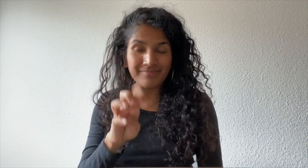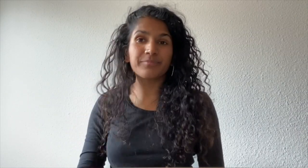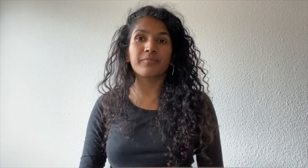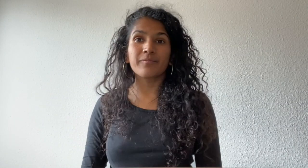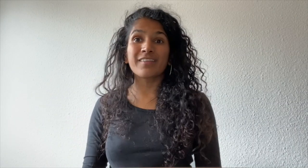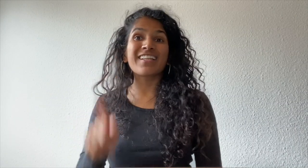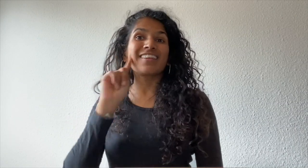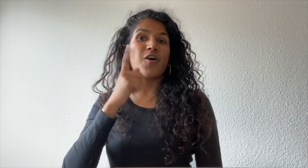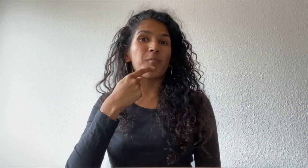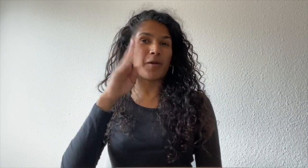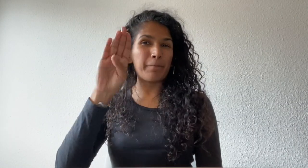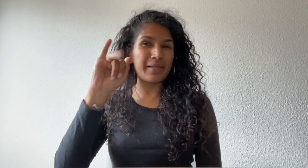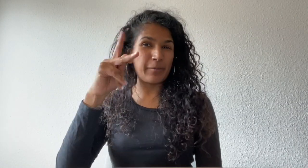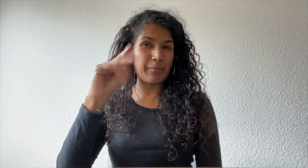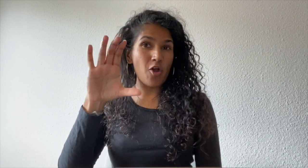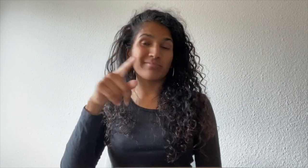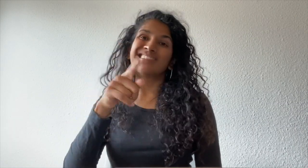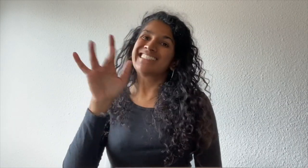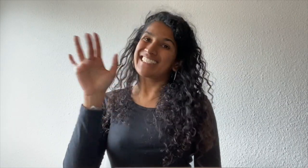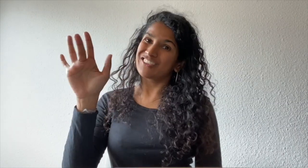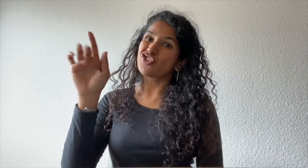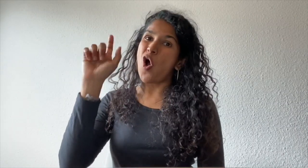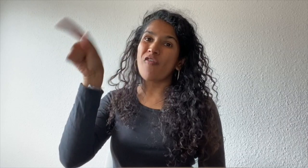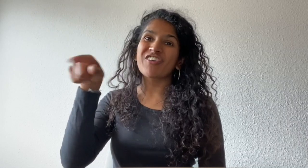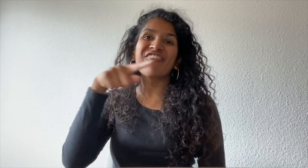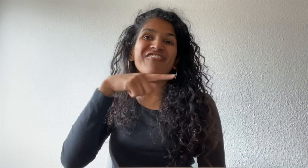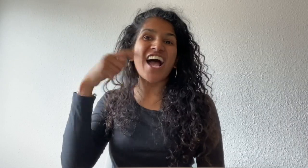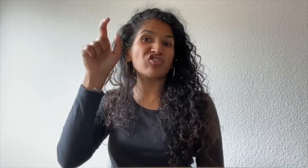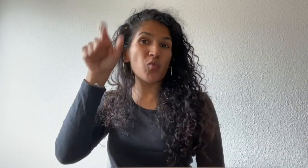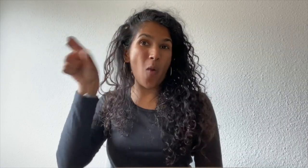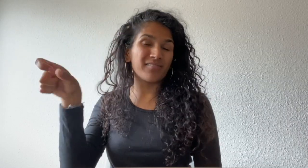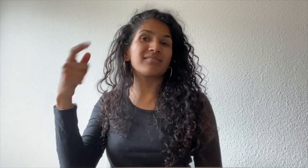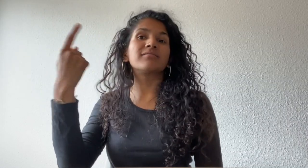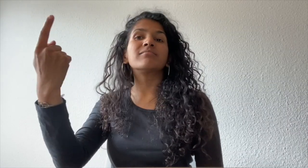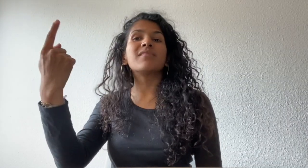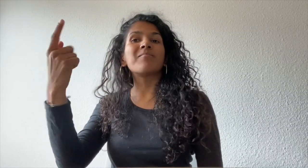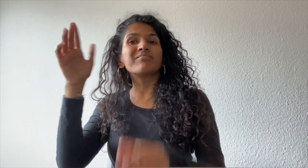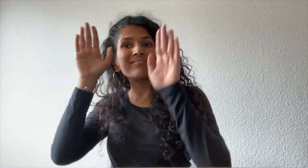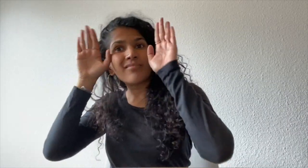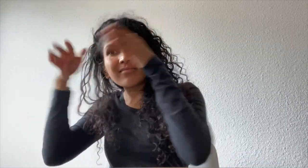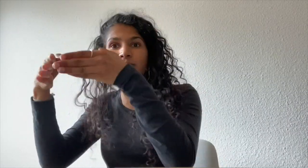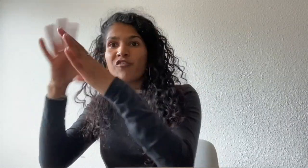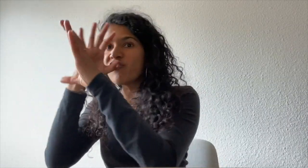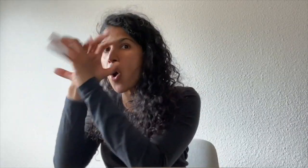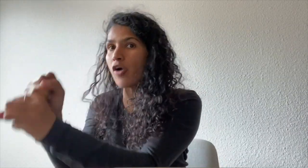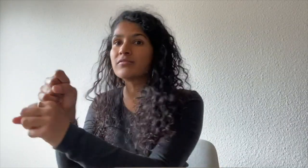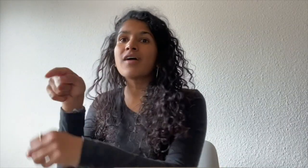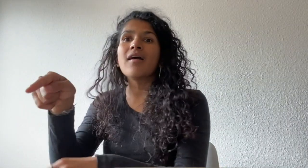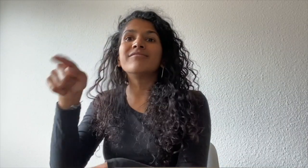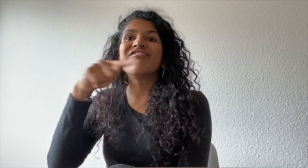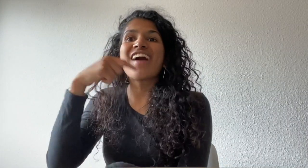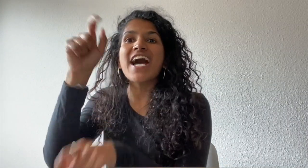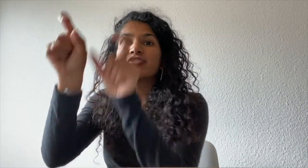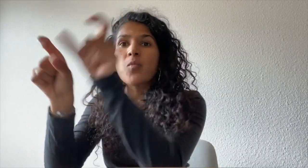Der Zusammenhang zu Autismus zeigt sich in der Kritik tauber BIPOC an Weißen, nämlich, dass